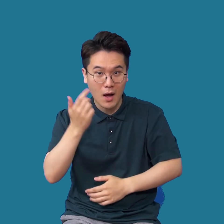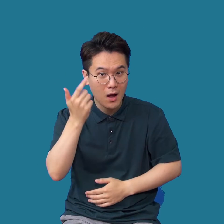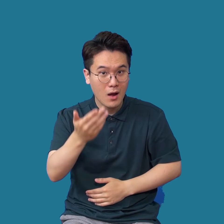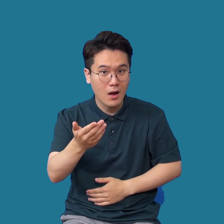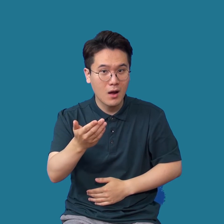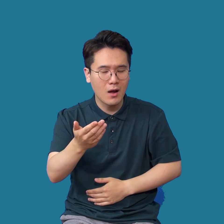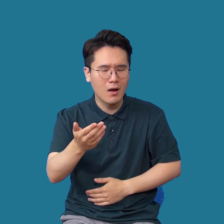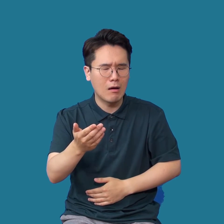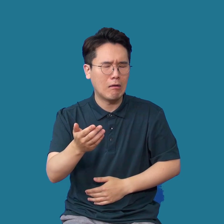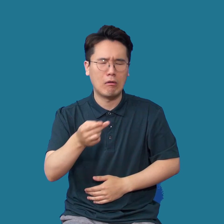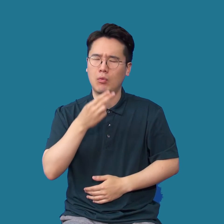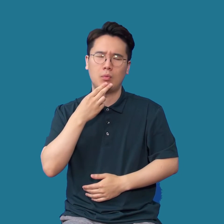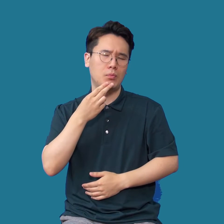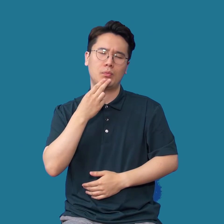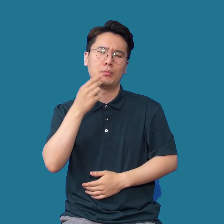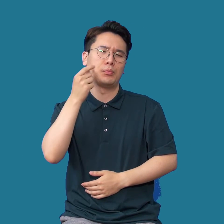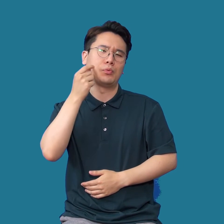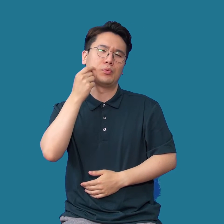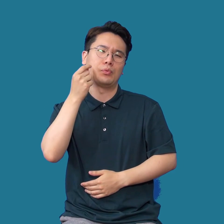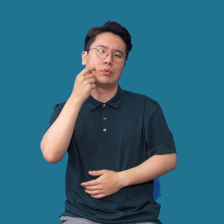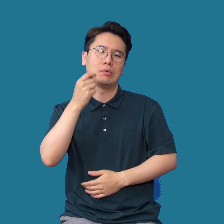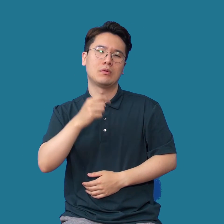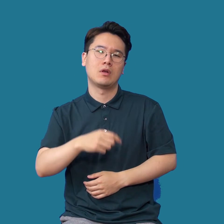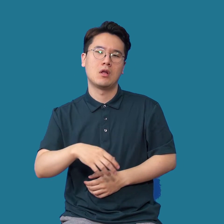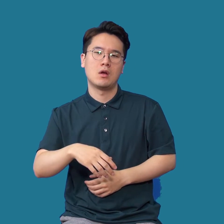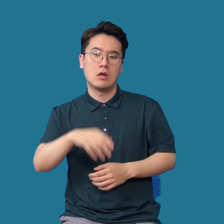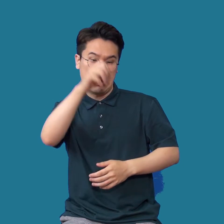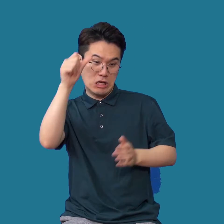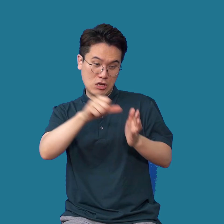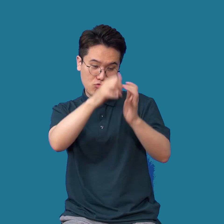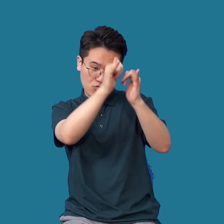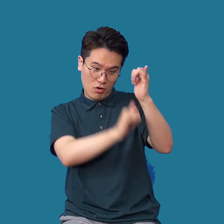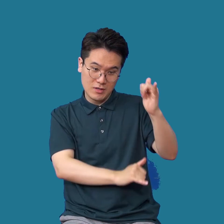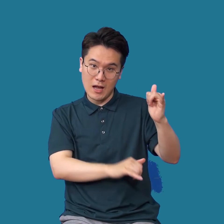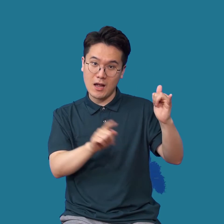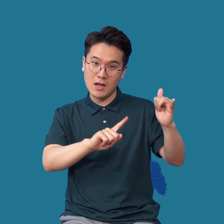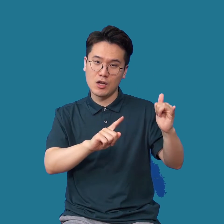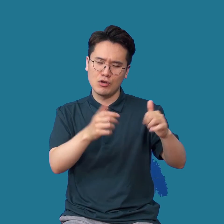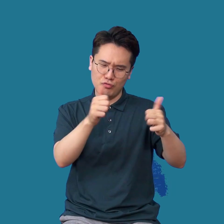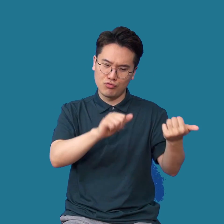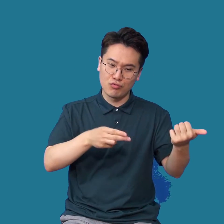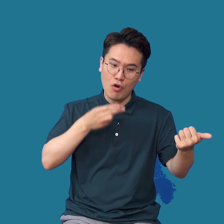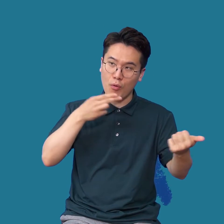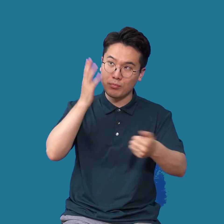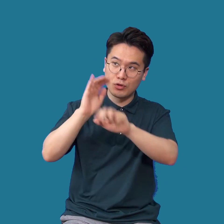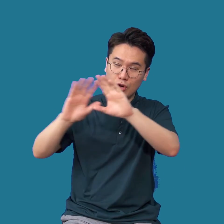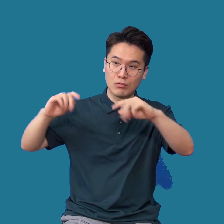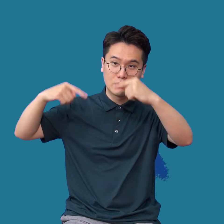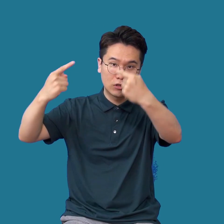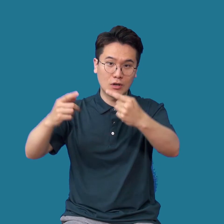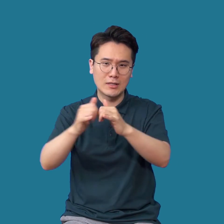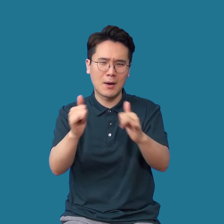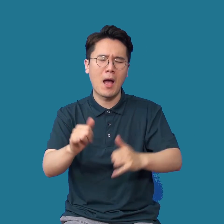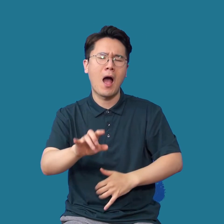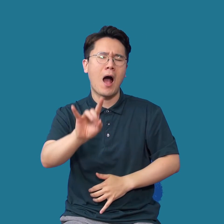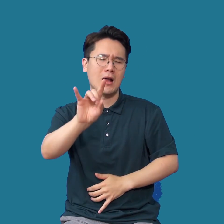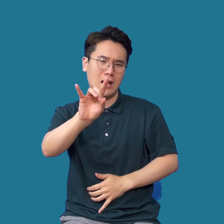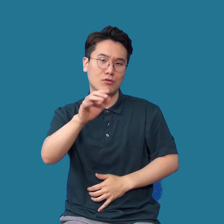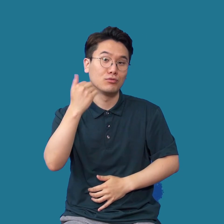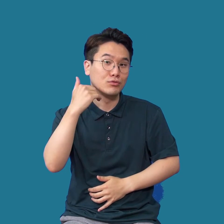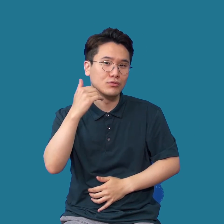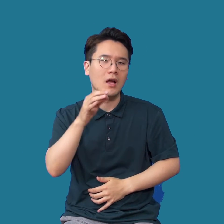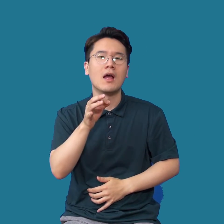죽음을 통하지 않고 천국 들어간 사람 딱 한 사람밖에 없습니다. 에녹밖에 없습니다. 다른 사람은 다 죽음을